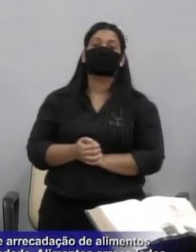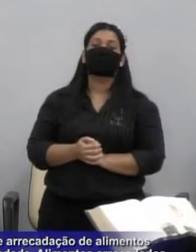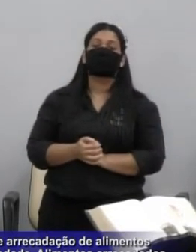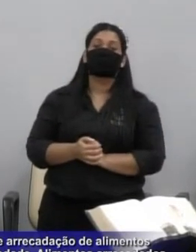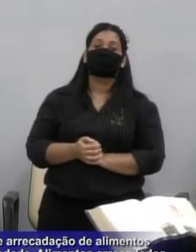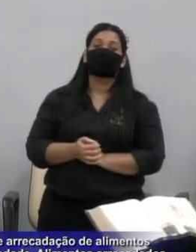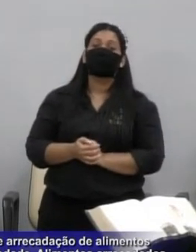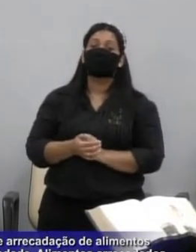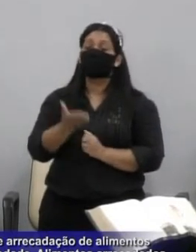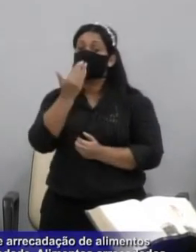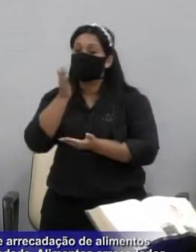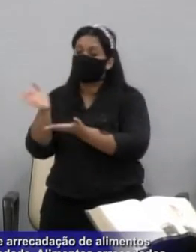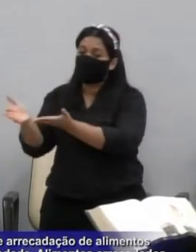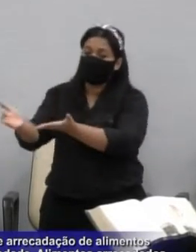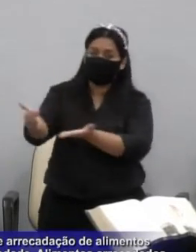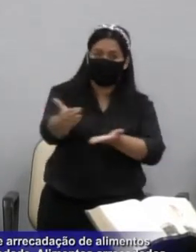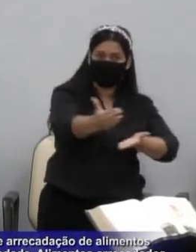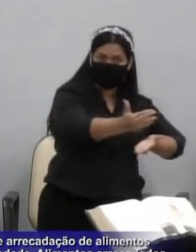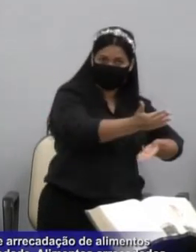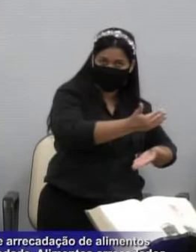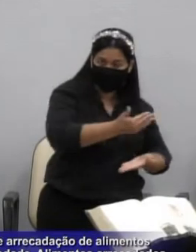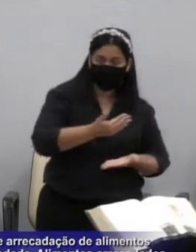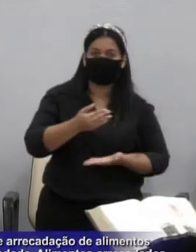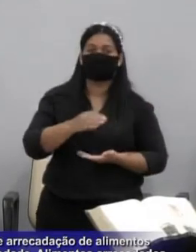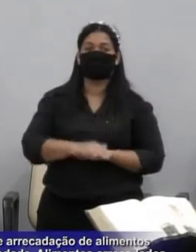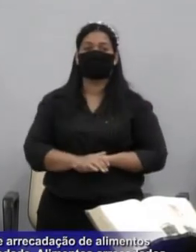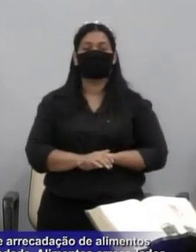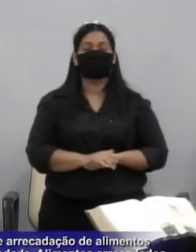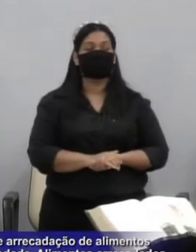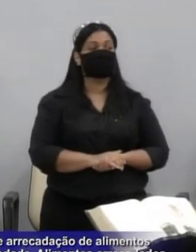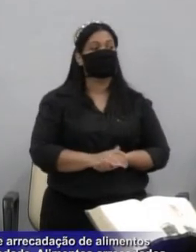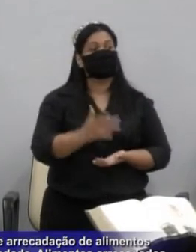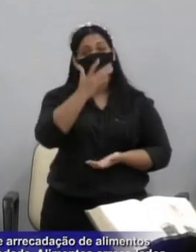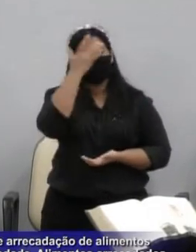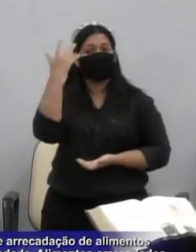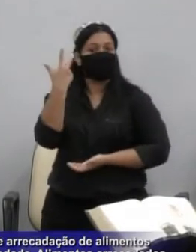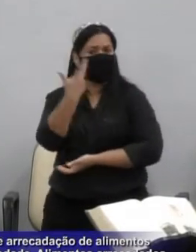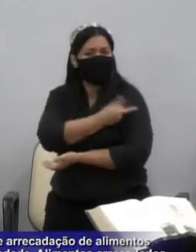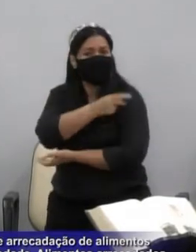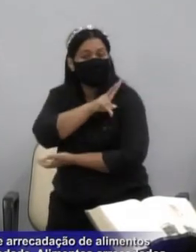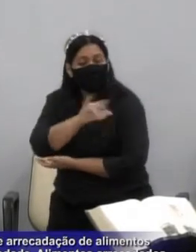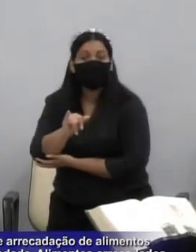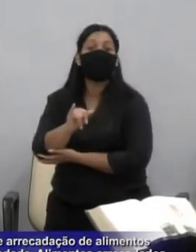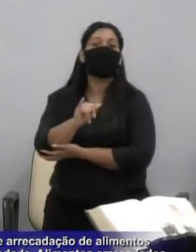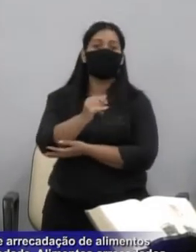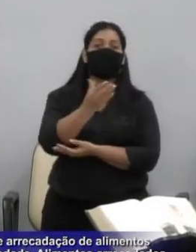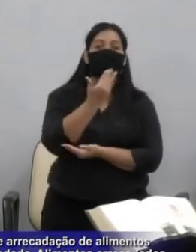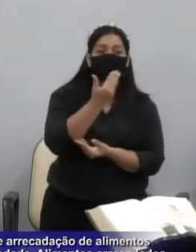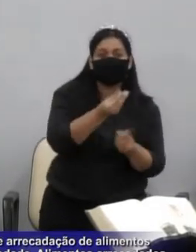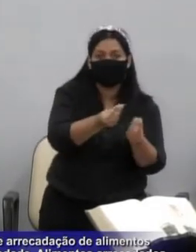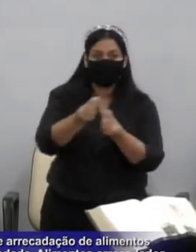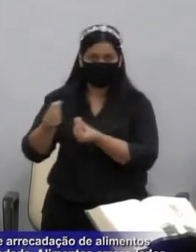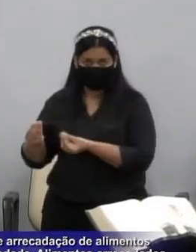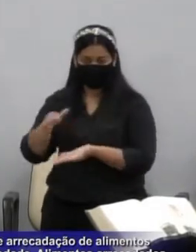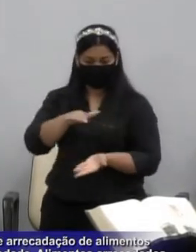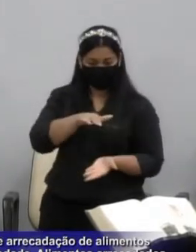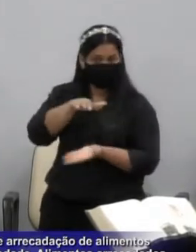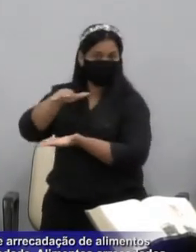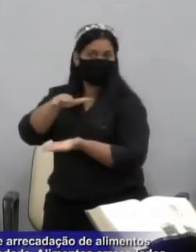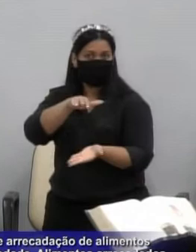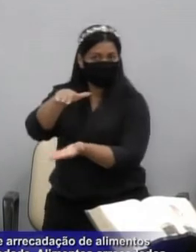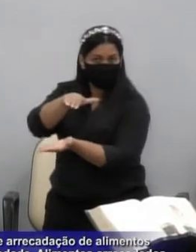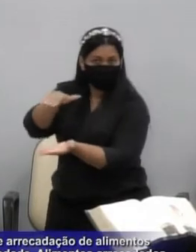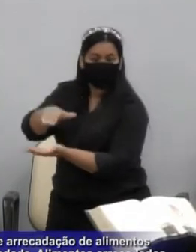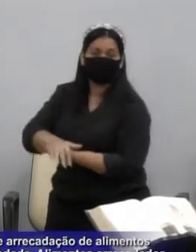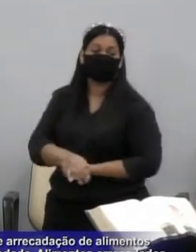de arrecadação dos alimentos à medida que as pessoas vão sendo vacinadas, né, no drive ali, as pessoas estão